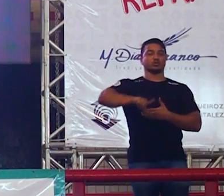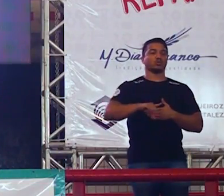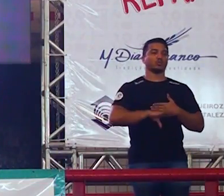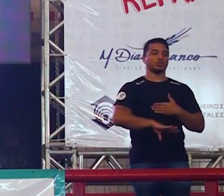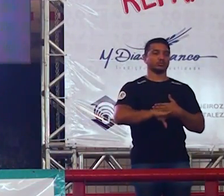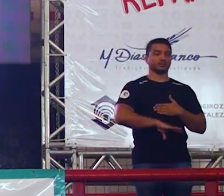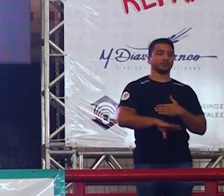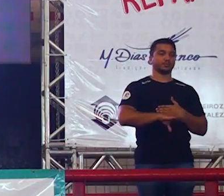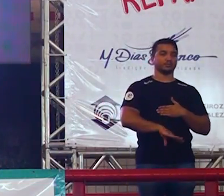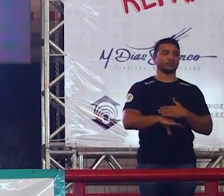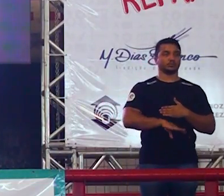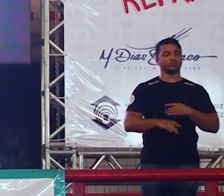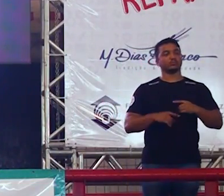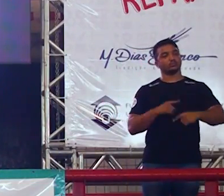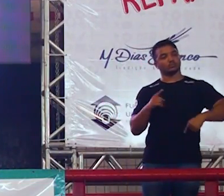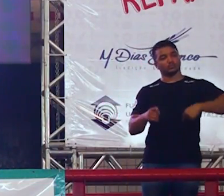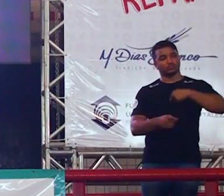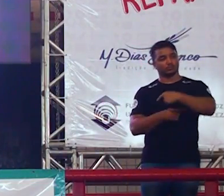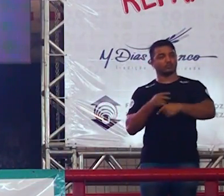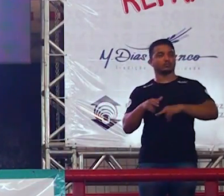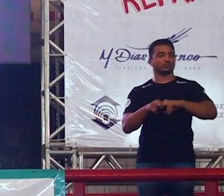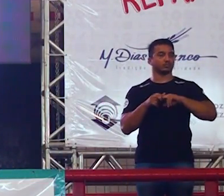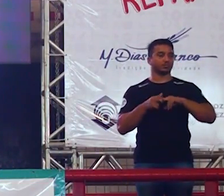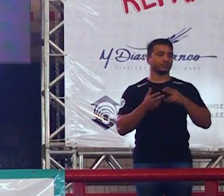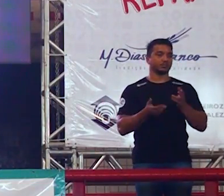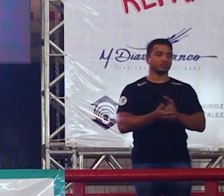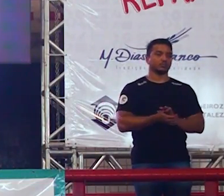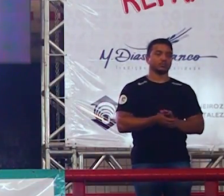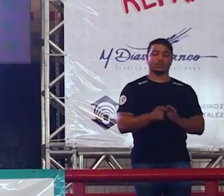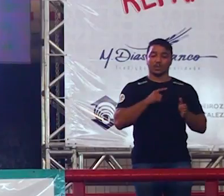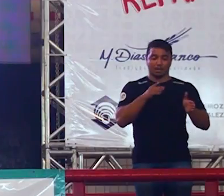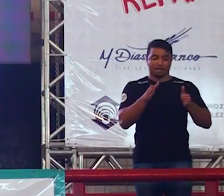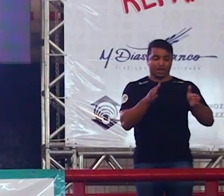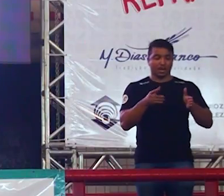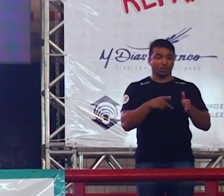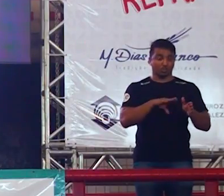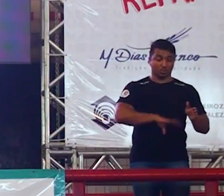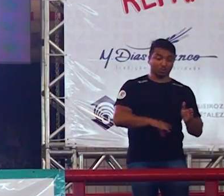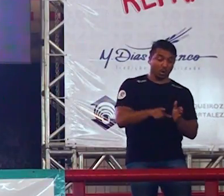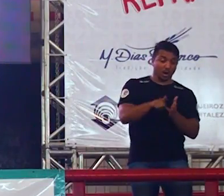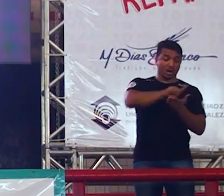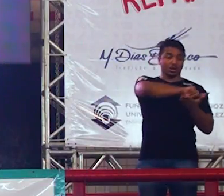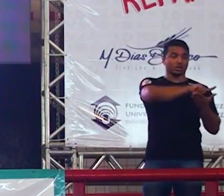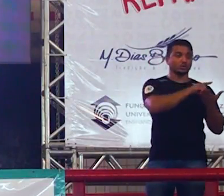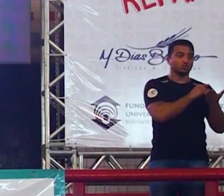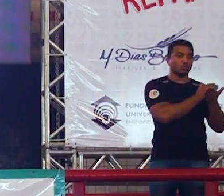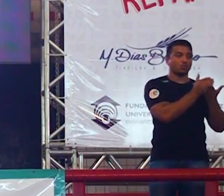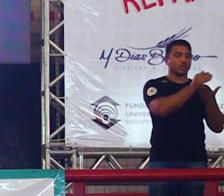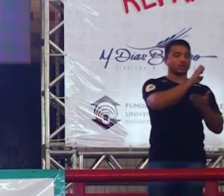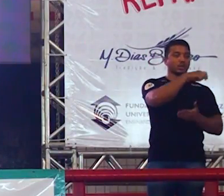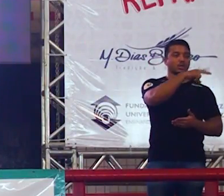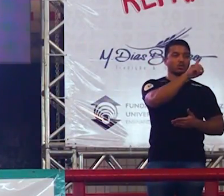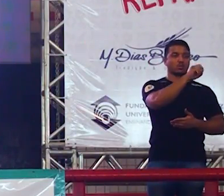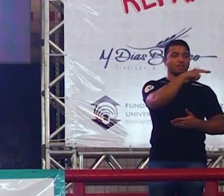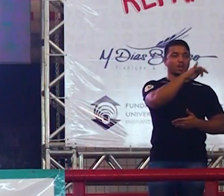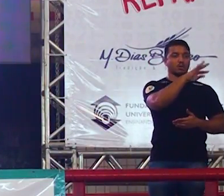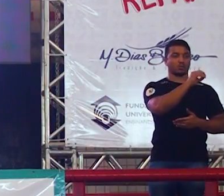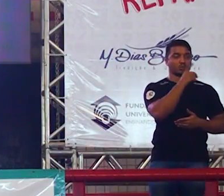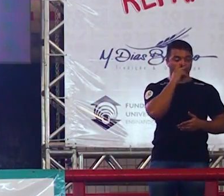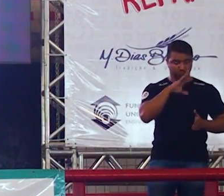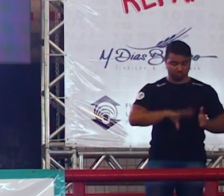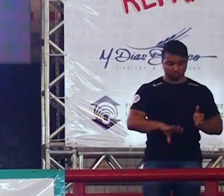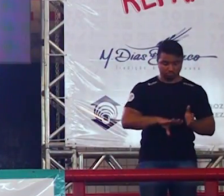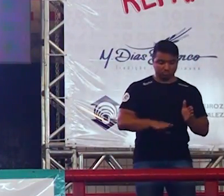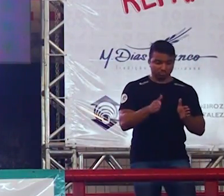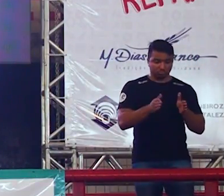menstruação, ok? Então, o período pré-menstrual, você tem o endométrio se formando. No período menstrual,